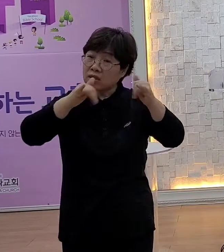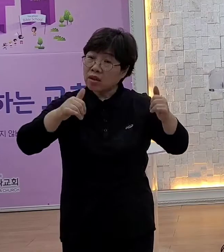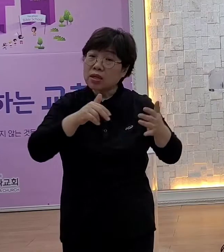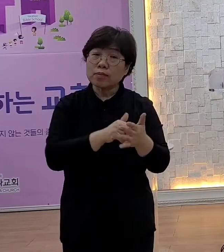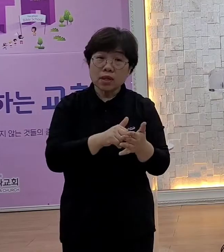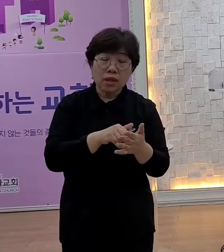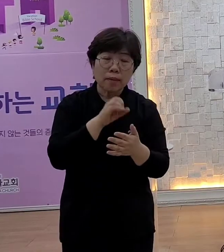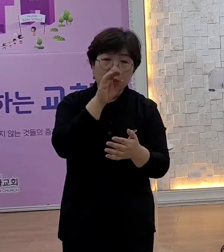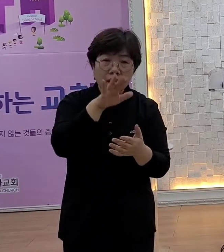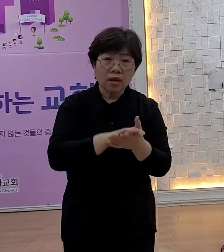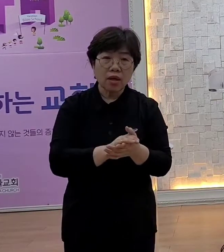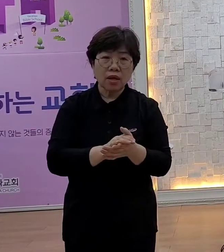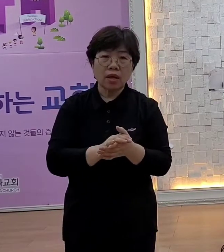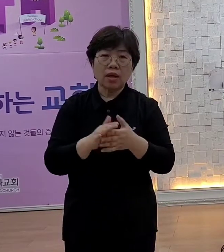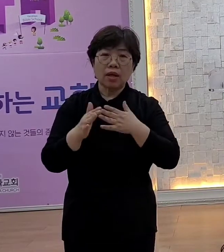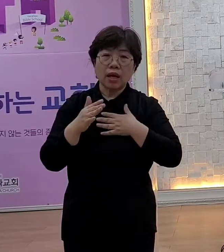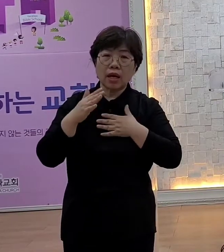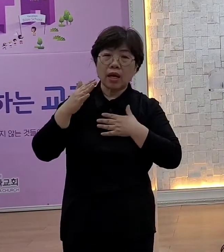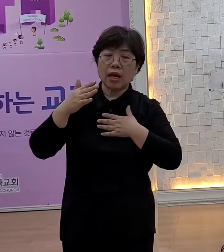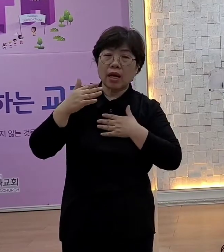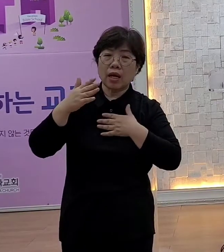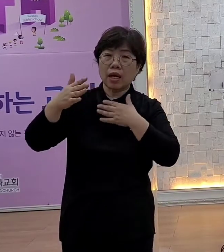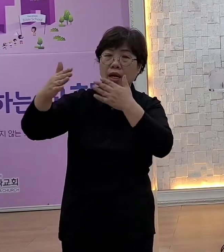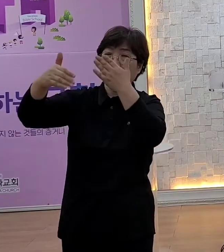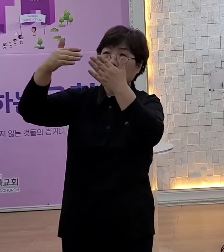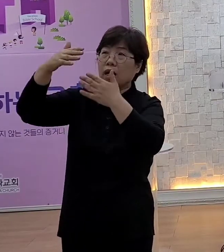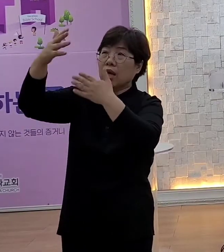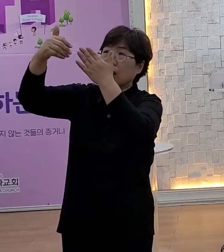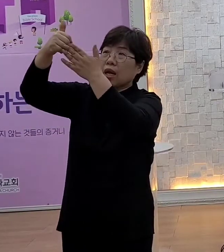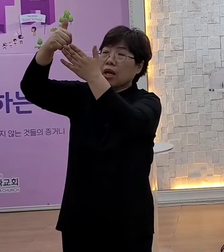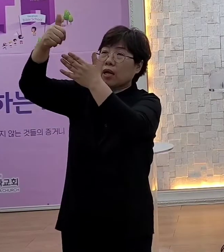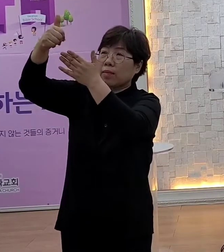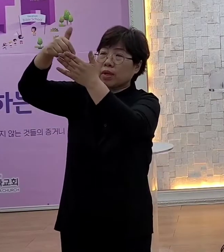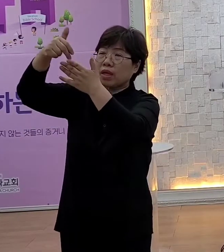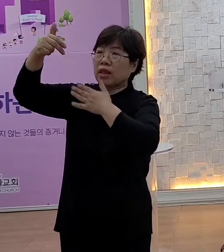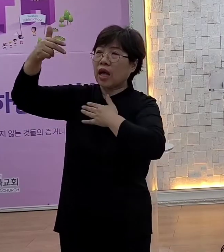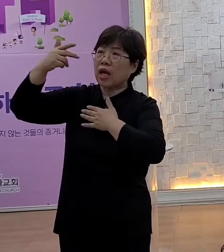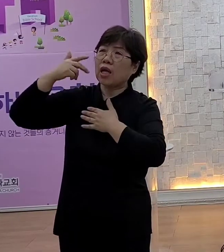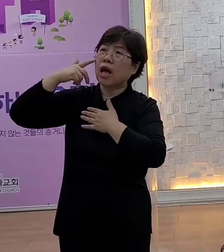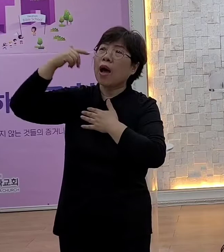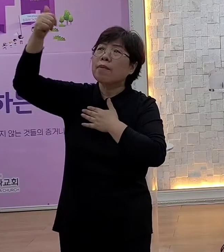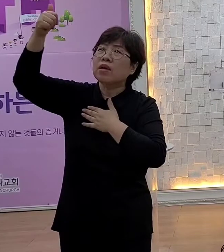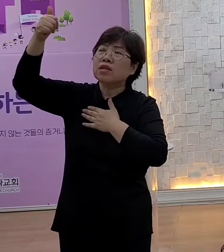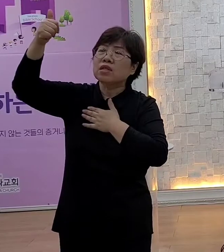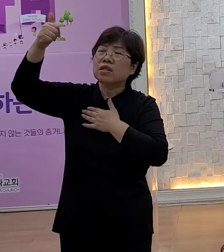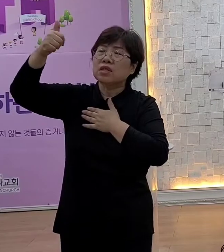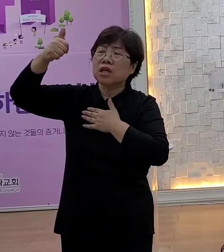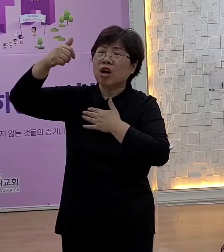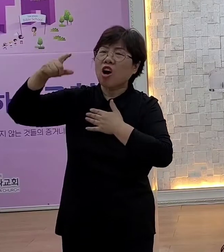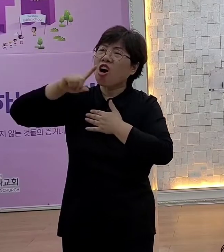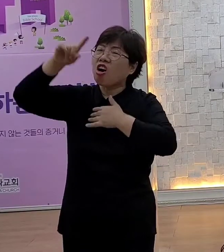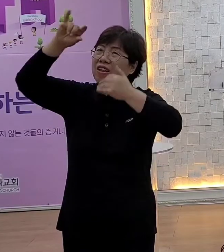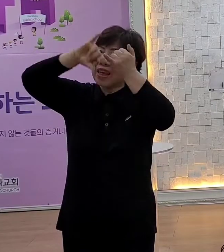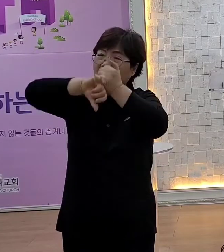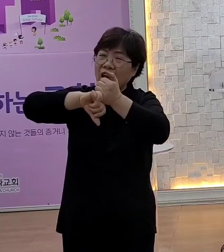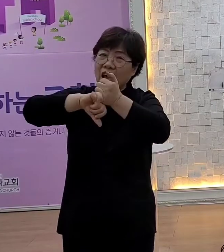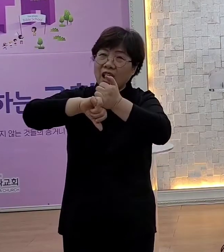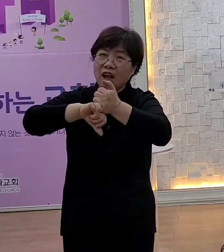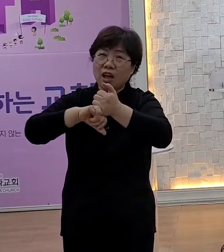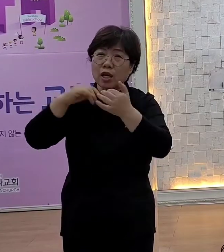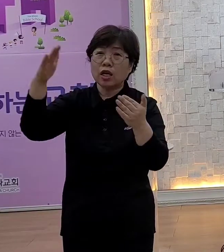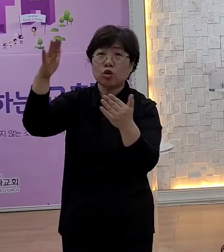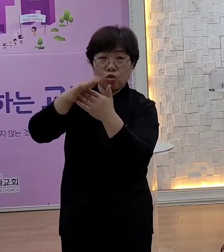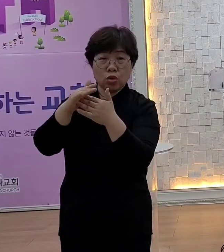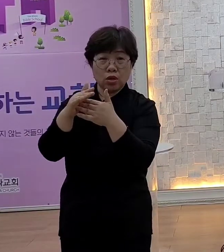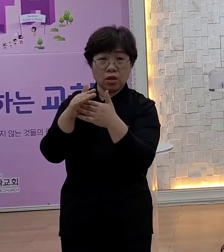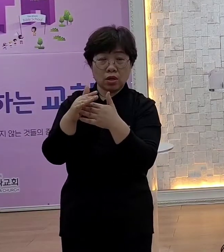너의 주인이고 아버지시라고 하는 구원자이시고 하는 이 언약의 관계의 모든 총칭된